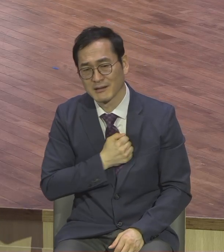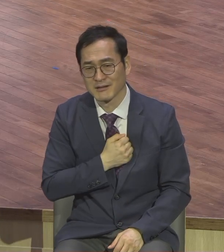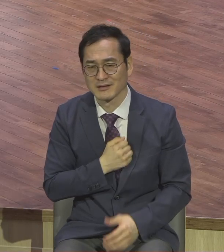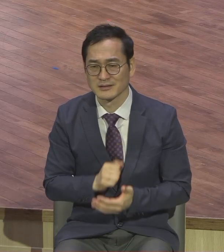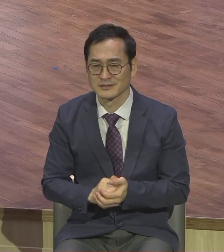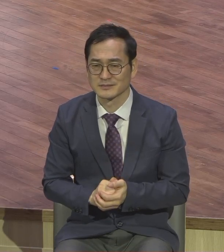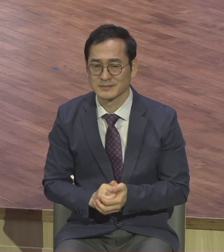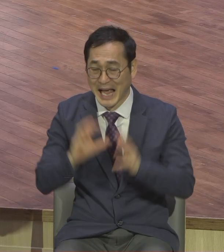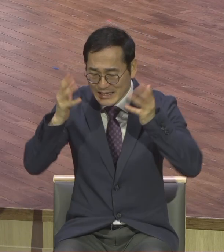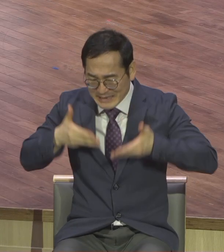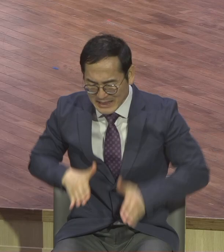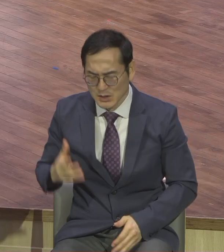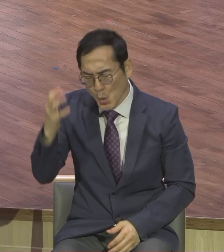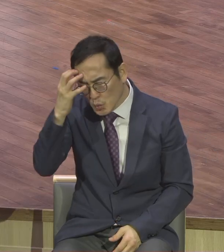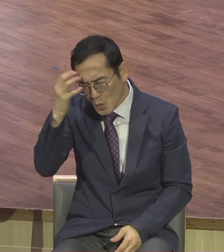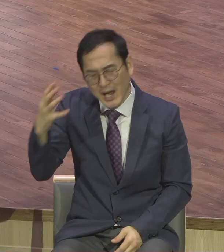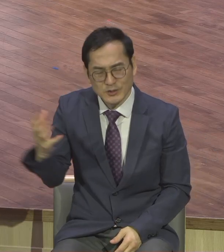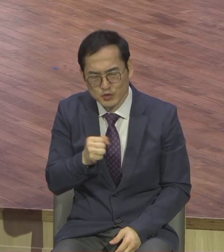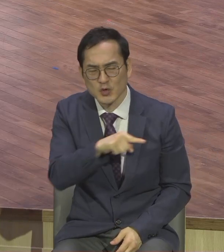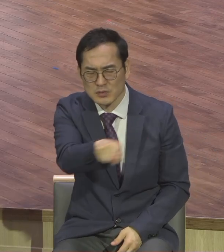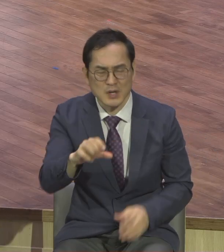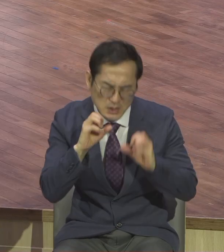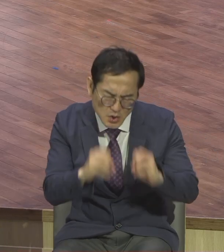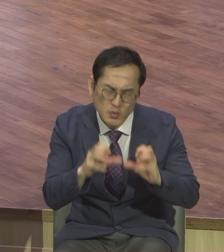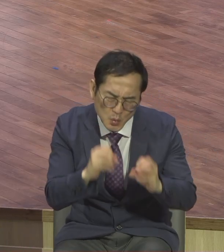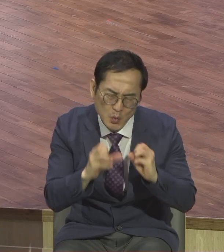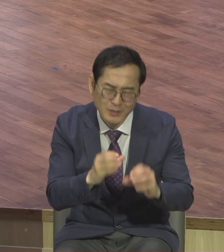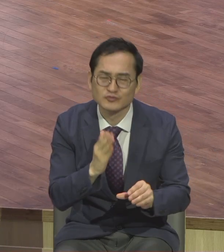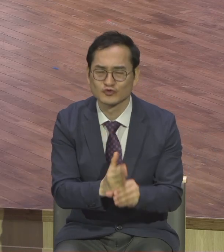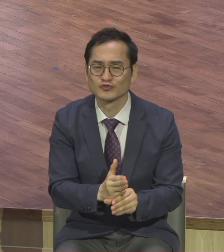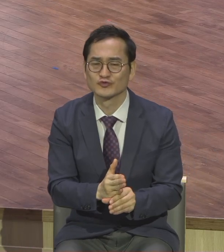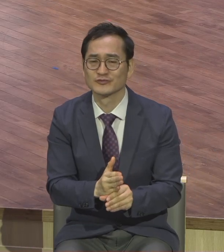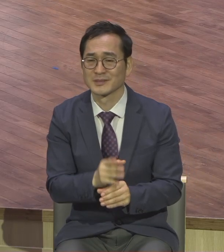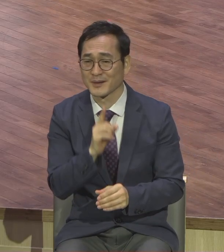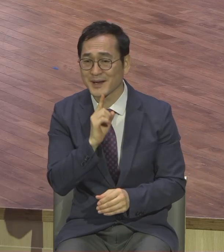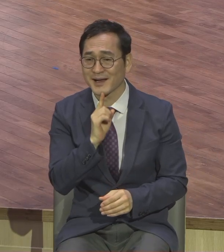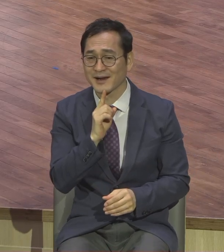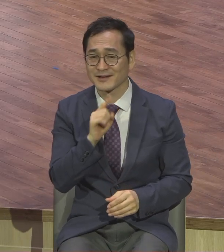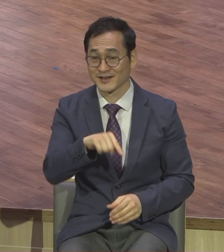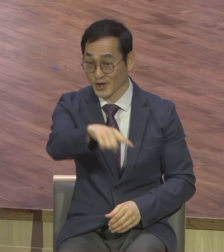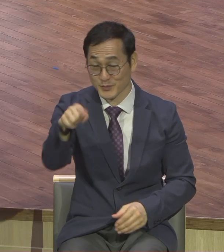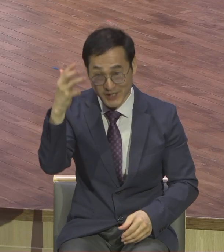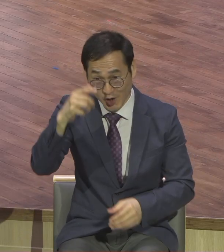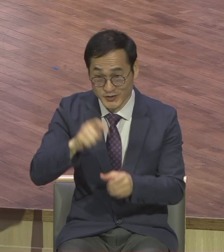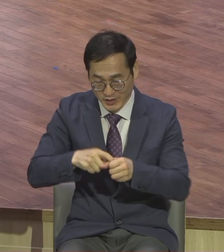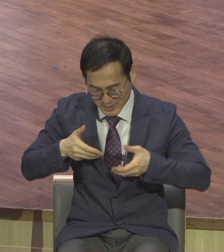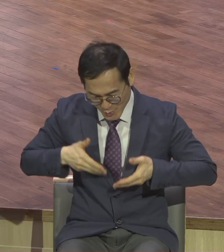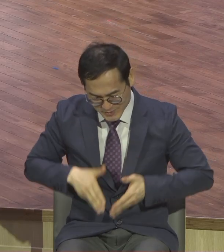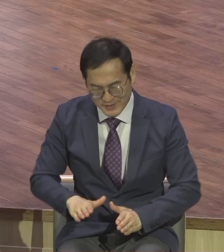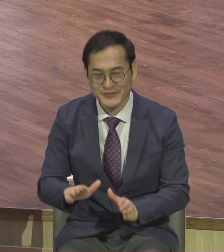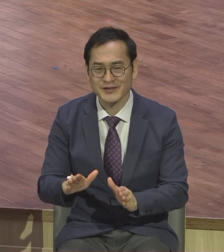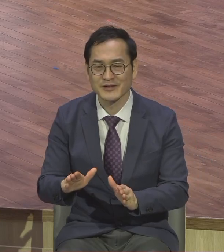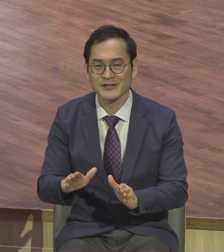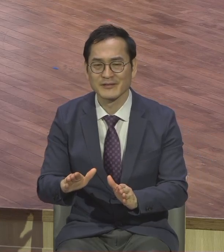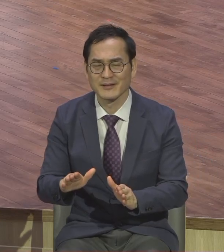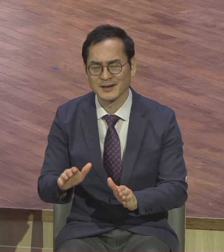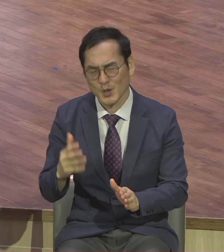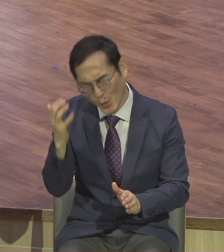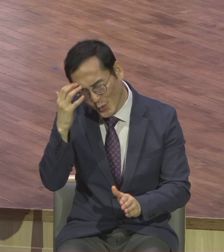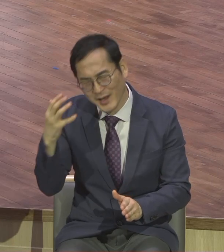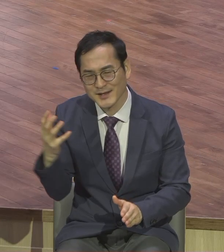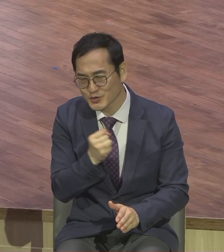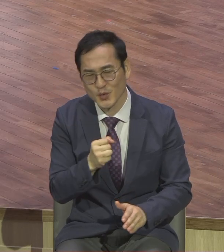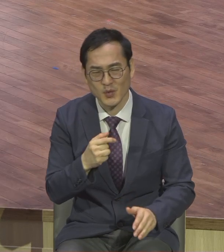하면서 그리스도의 형상을 회복시켜 주는 자리로 나가시기를 주님으로 축복합니다. 결론입니다.